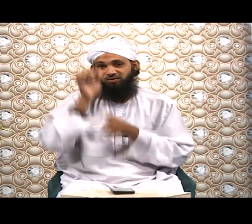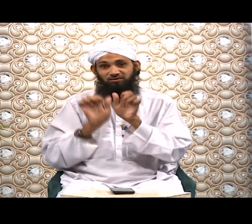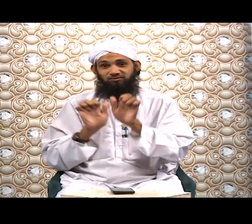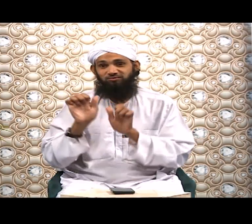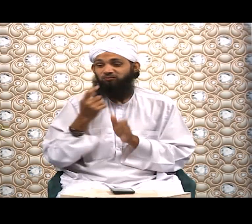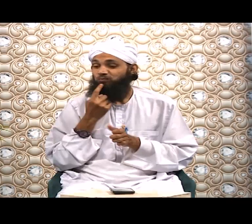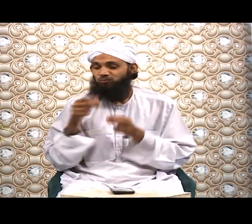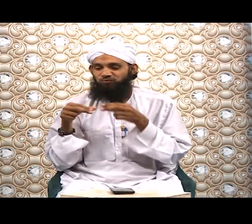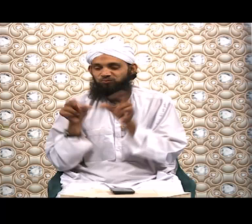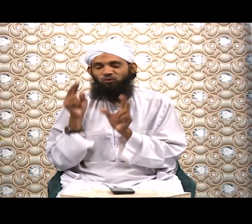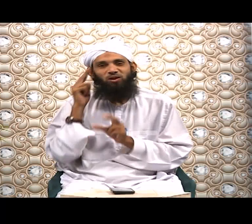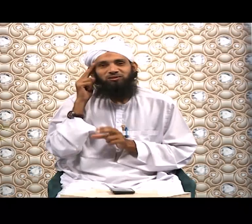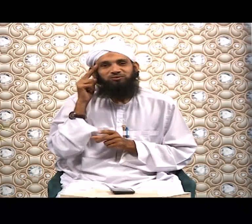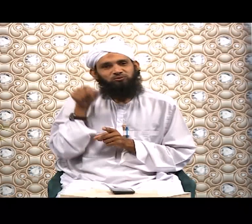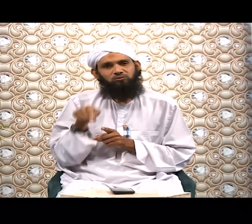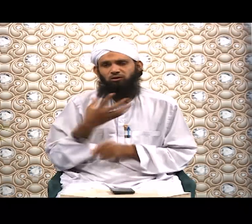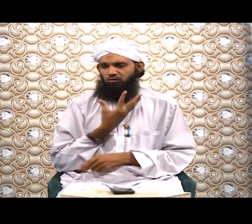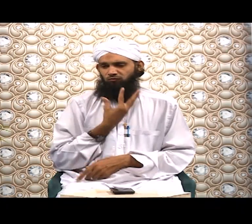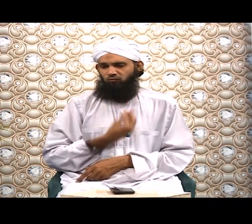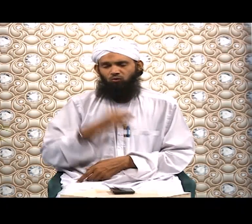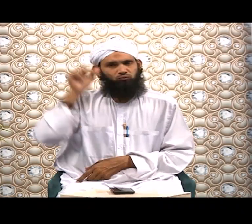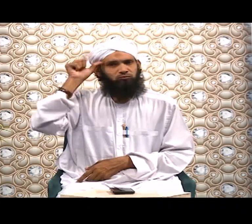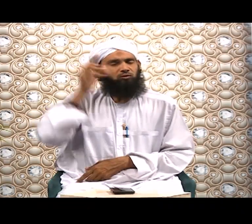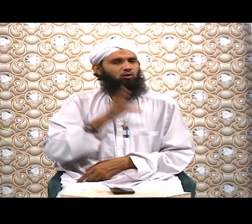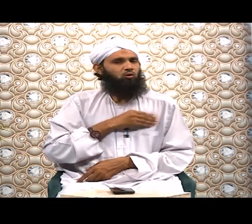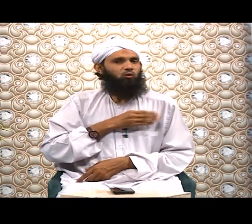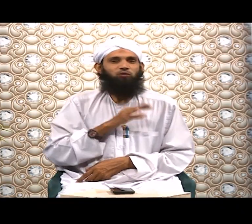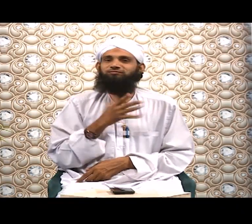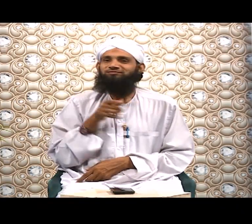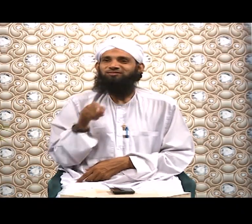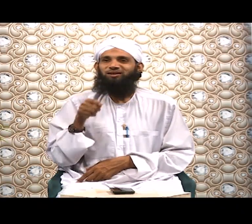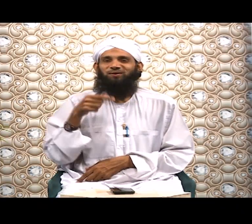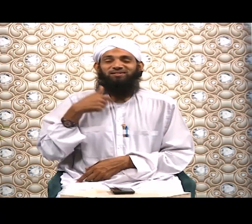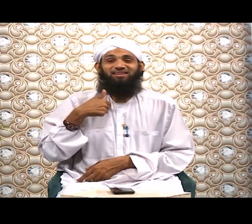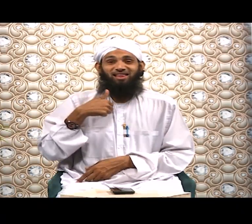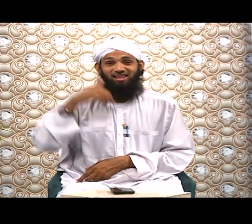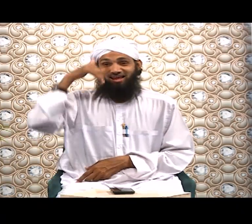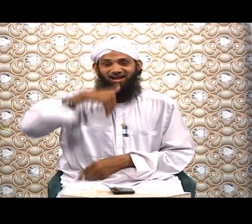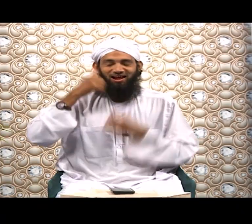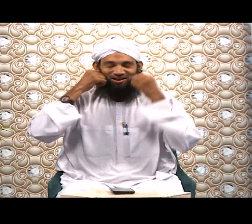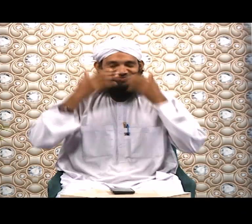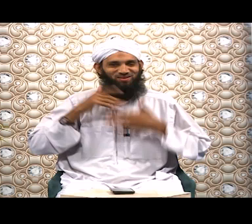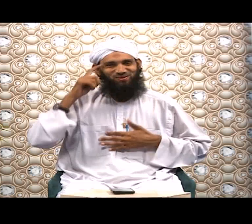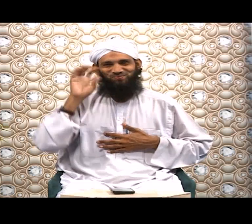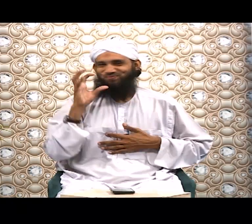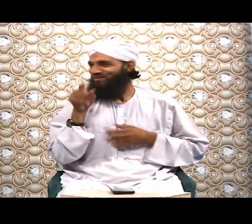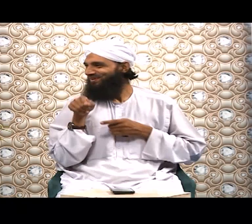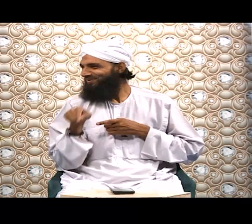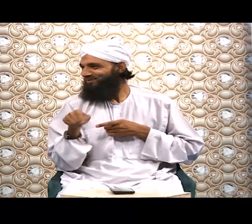اپنا خواب بتایا تو آپ بجائے غمگین اور خوف زدہ ہونے کے فرحت و مسرت سے گویا جھومنے لگے کہ میری خوش